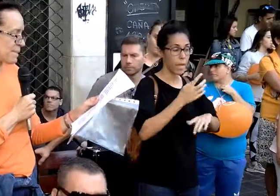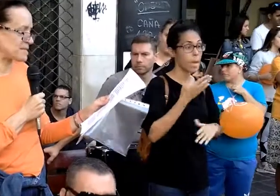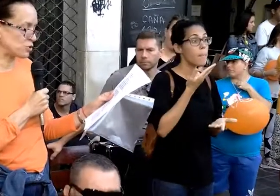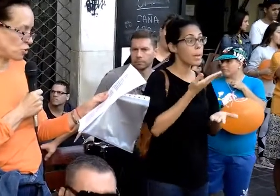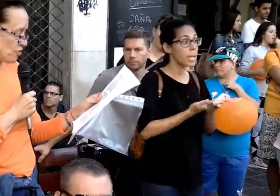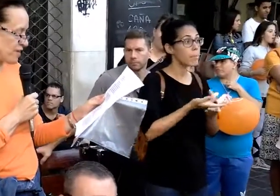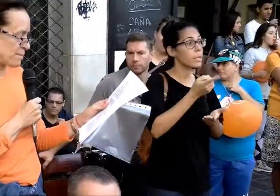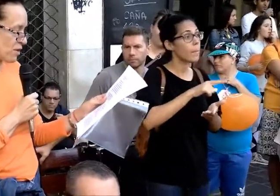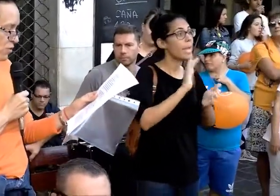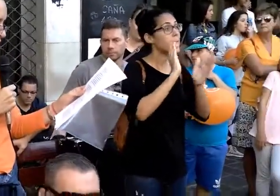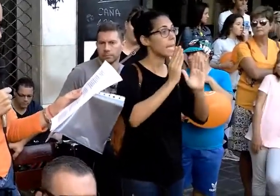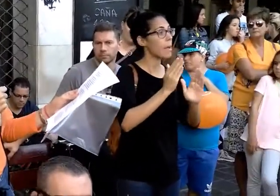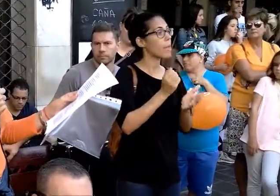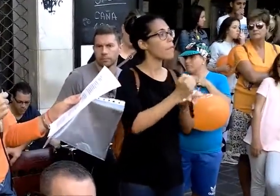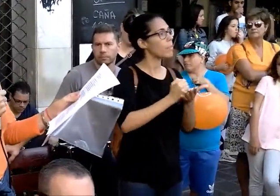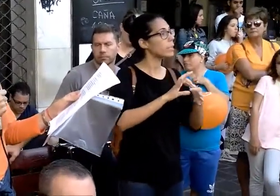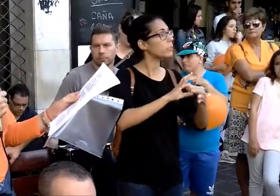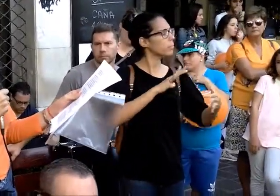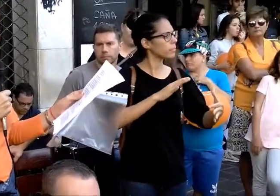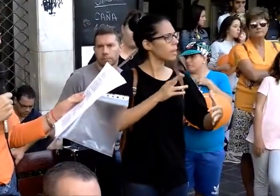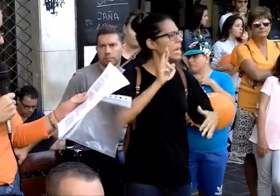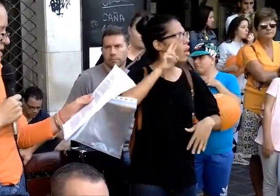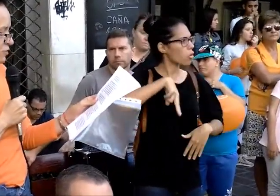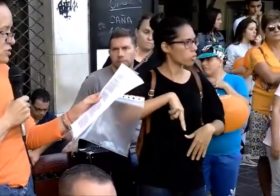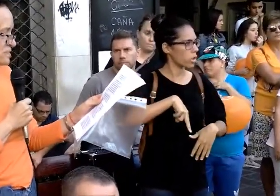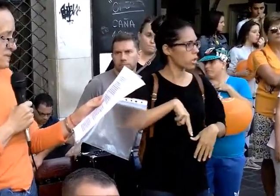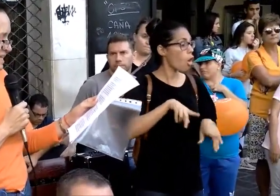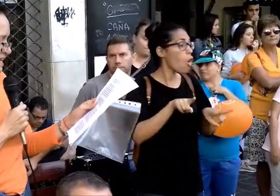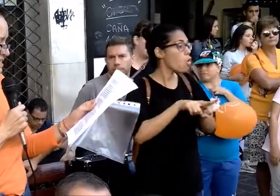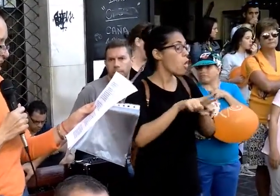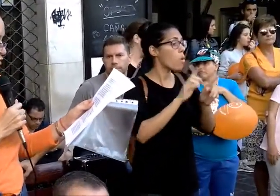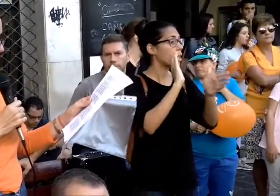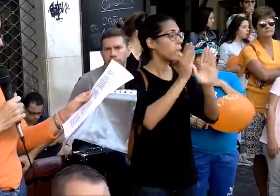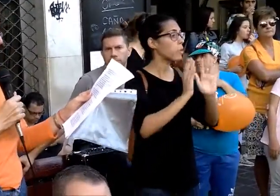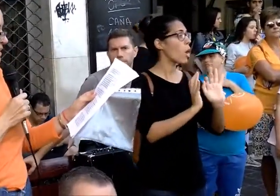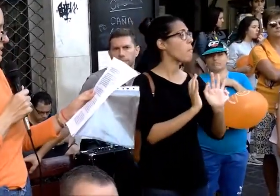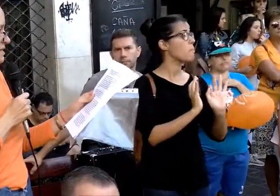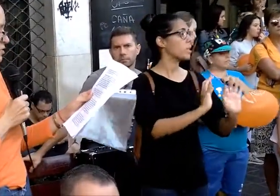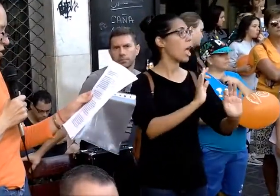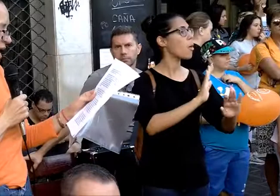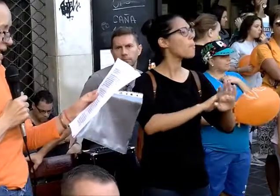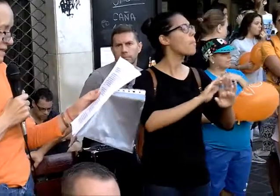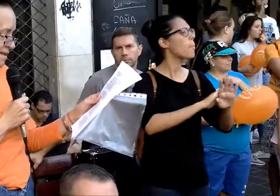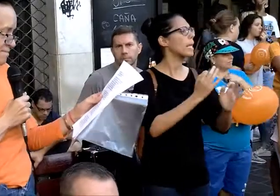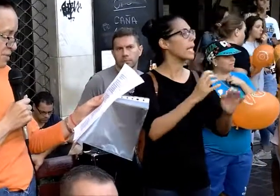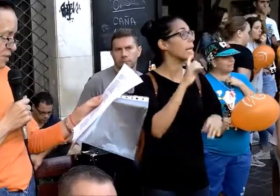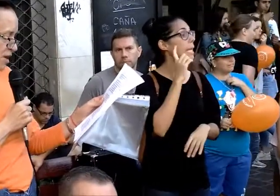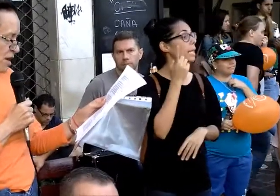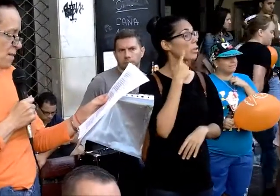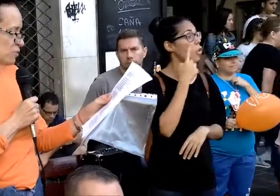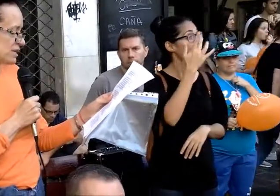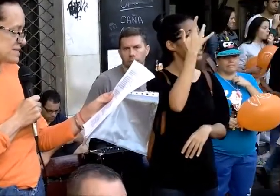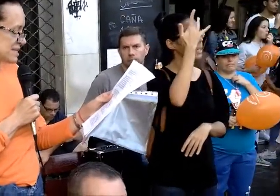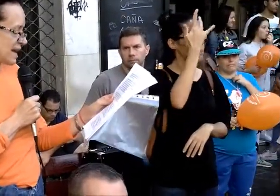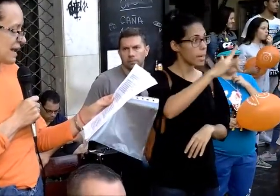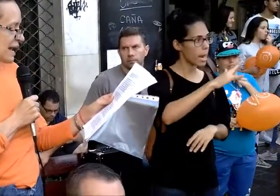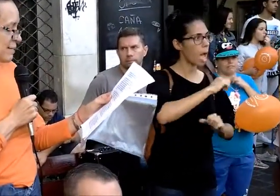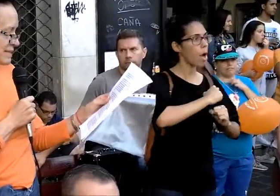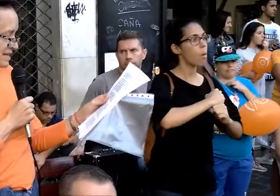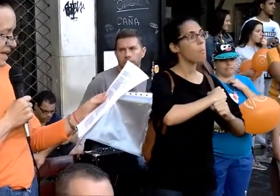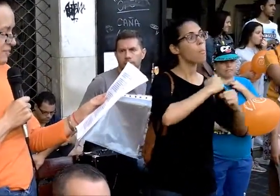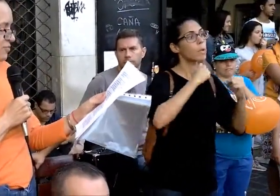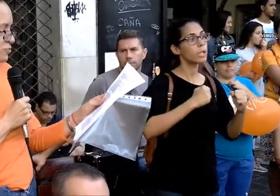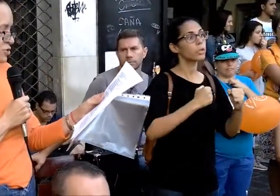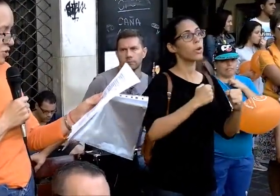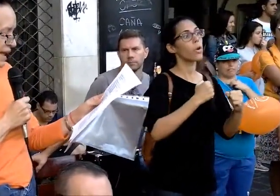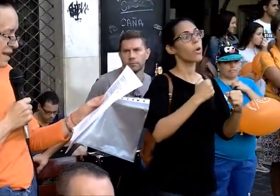las terapias no farmacológicas como tratamientos especializados para la detección a tiempo, potenciar la